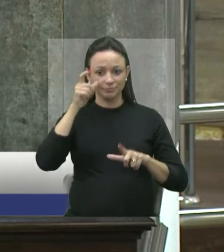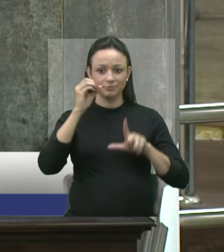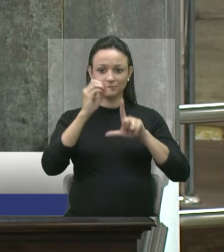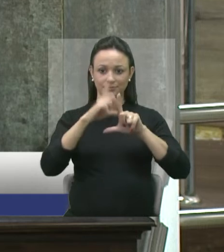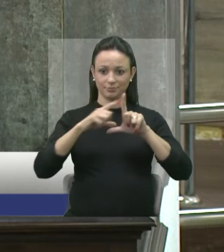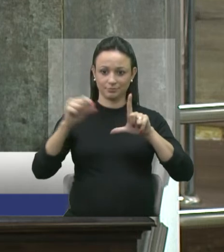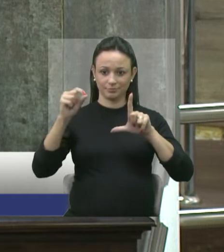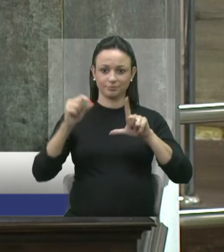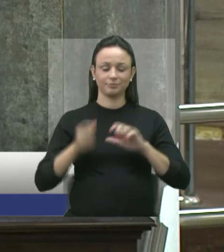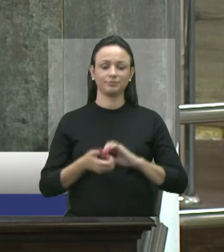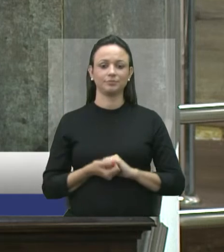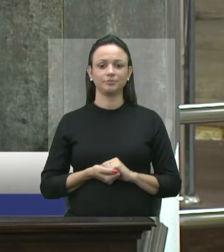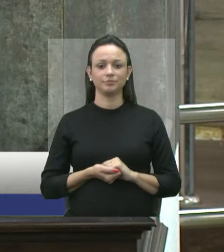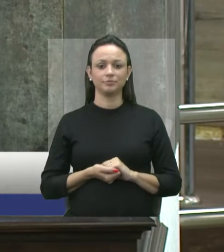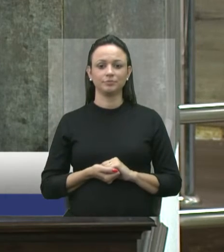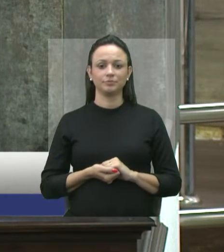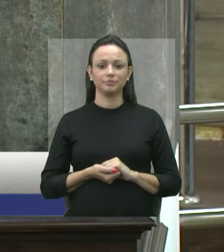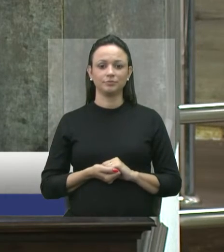TV.